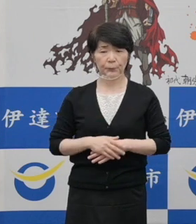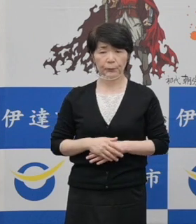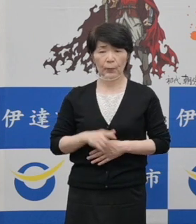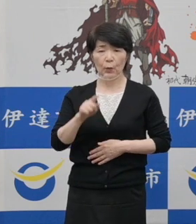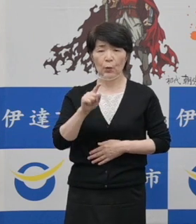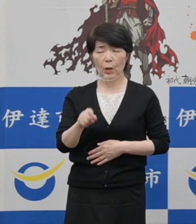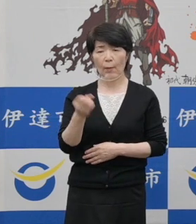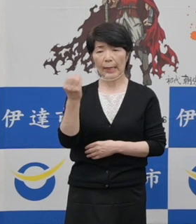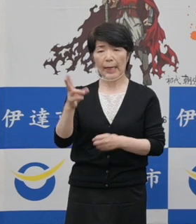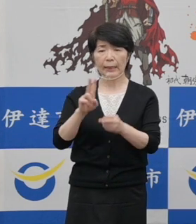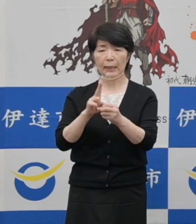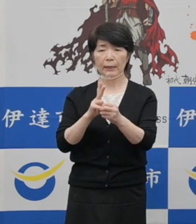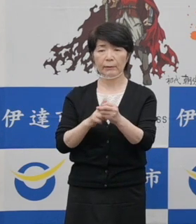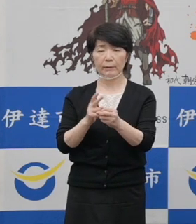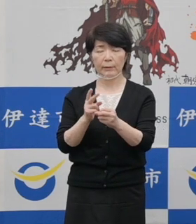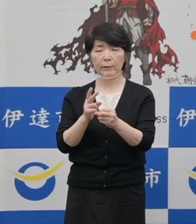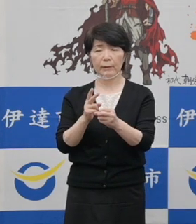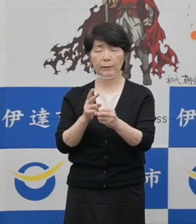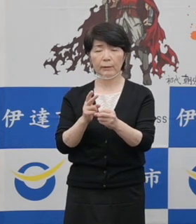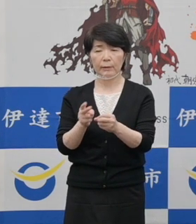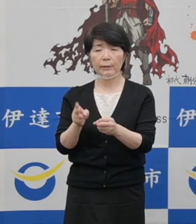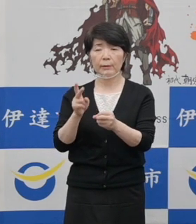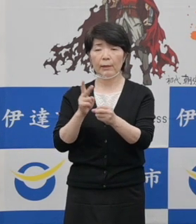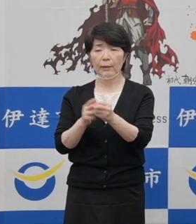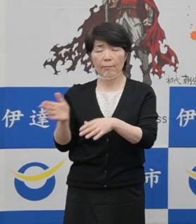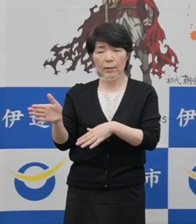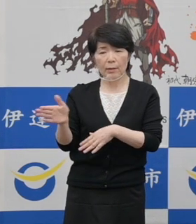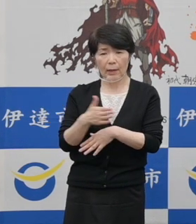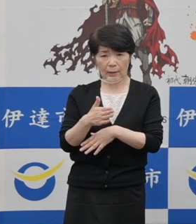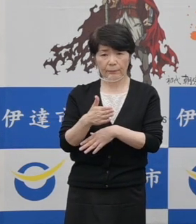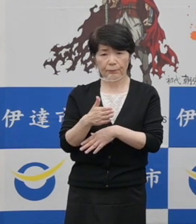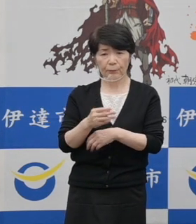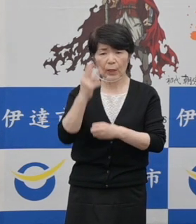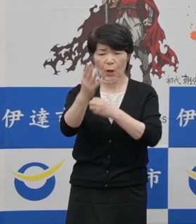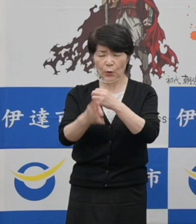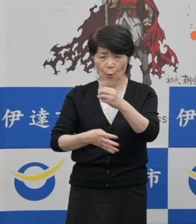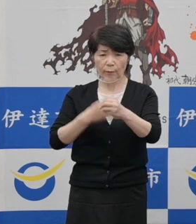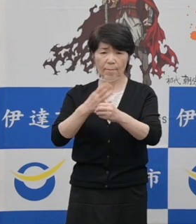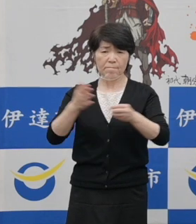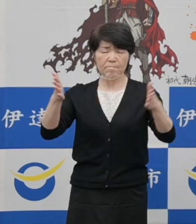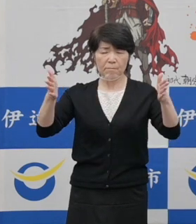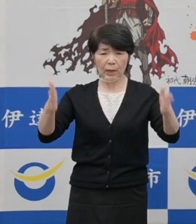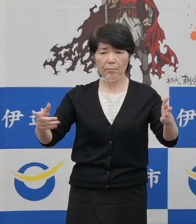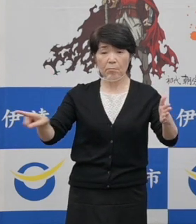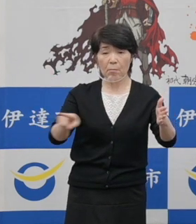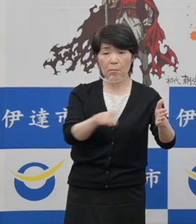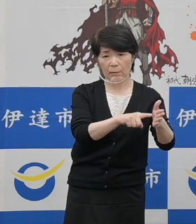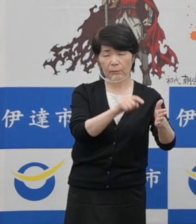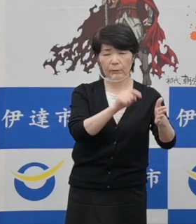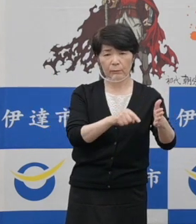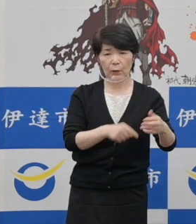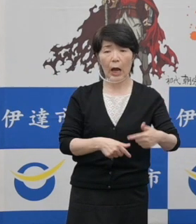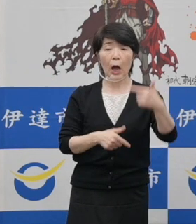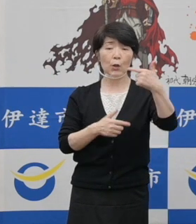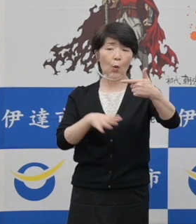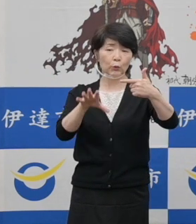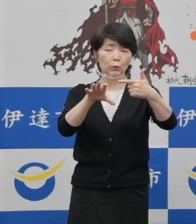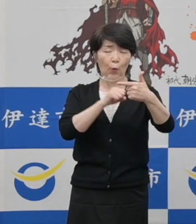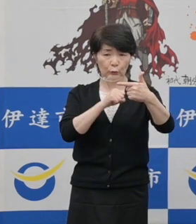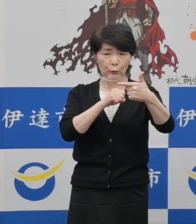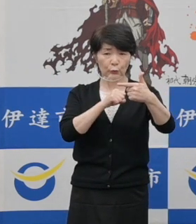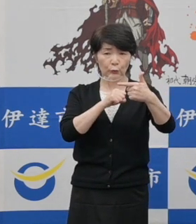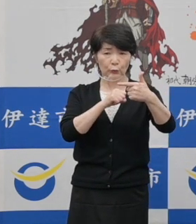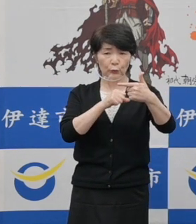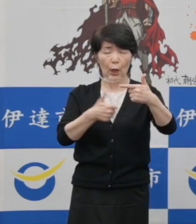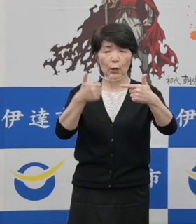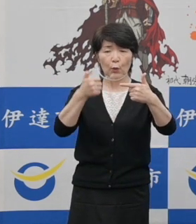令和2年から5年までは4カ年工事となります。総事業費は6億7千とび